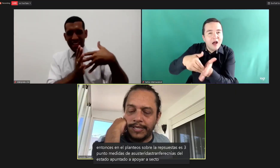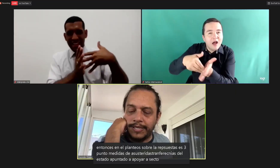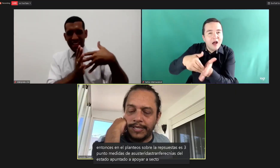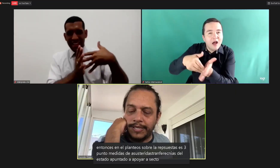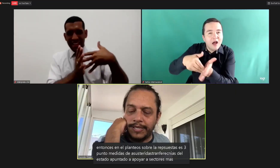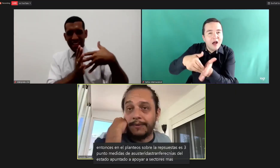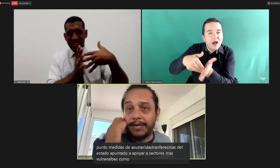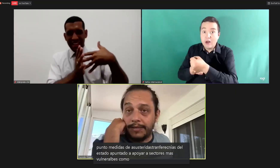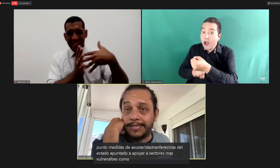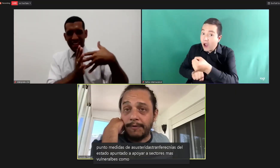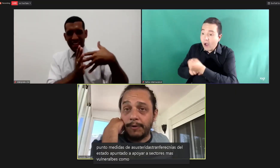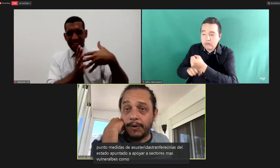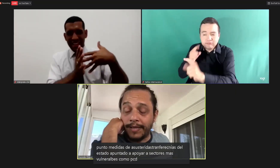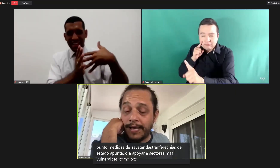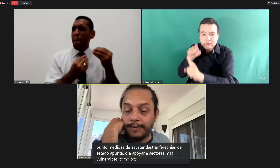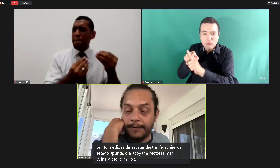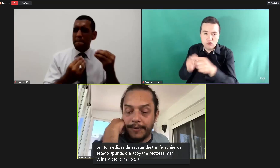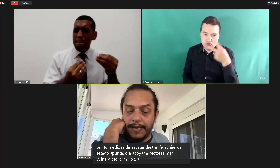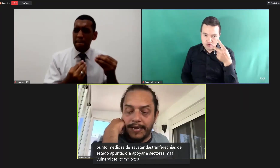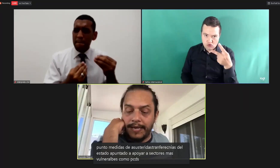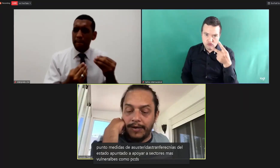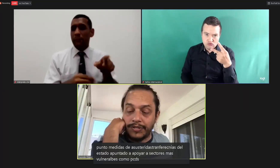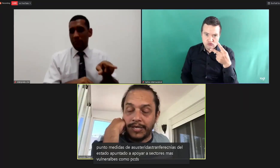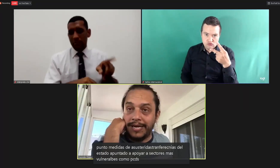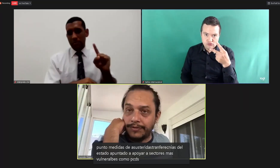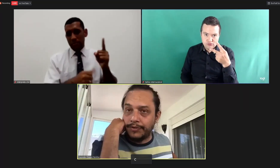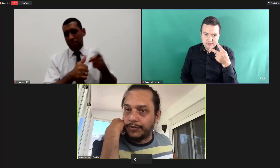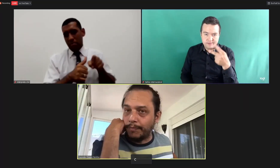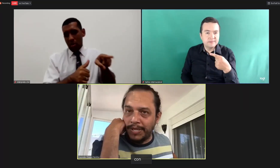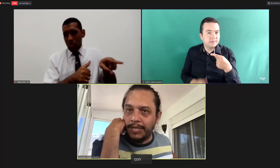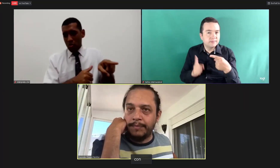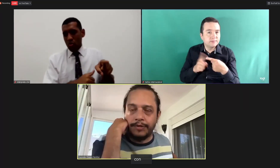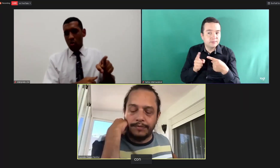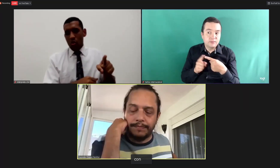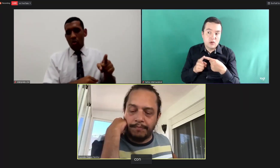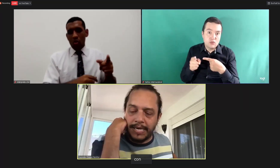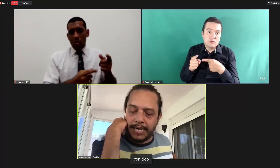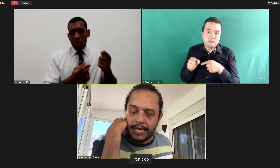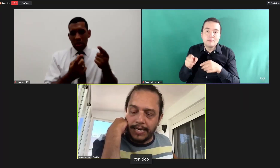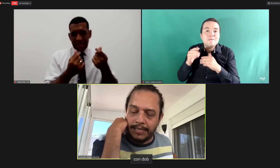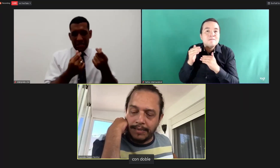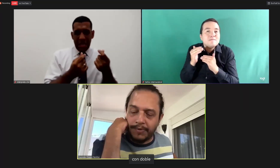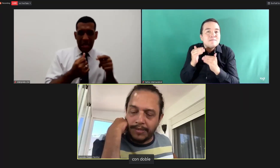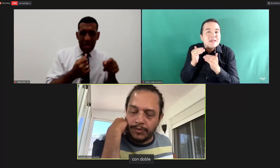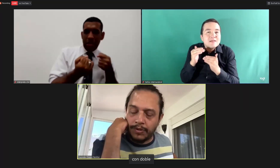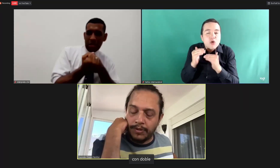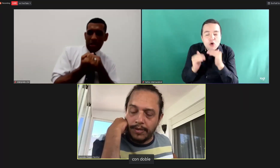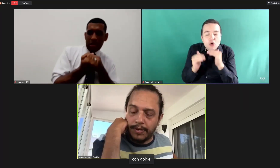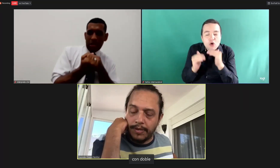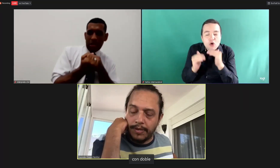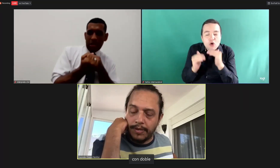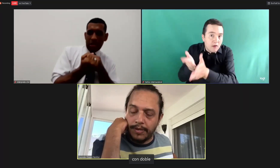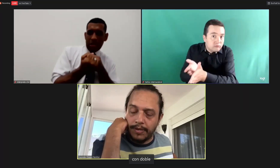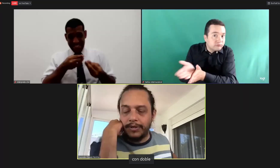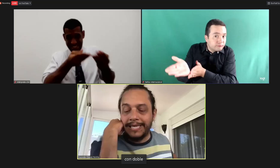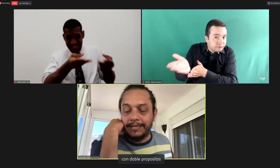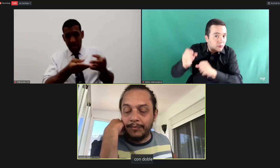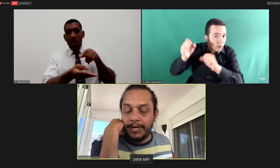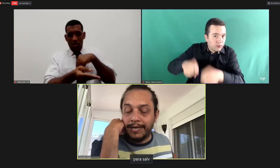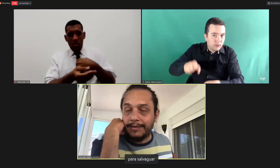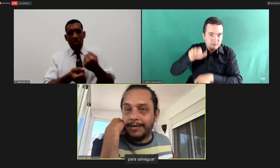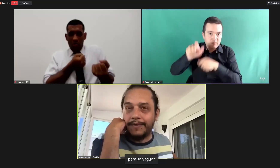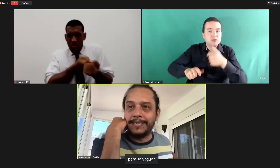Por un lado, salvaguardar los ingresos mínimos para que esta población. Y